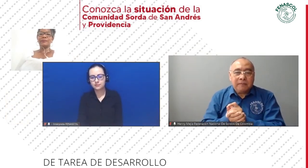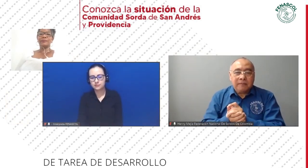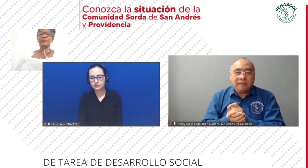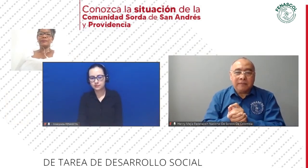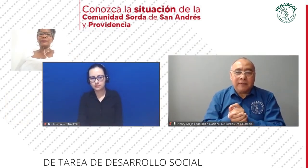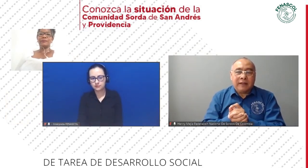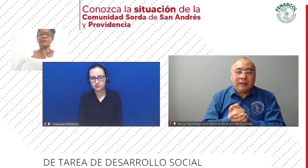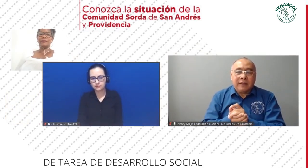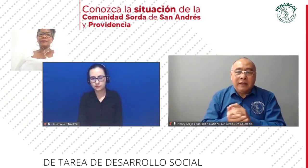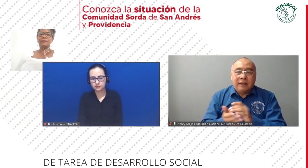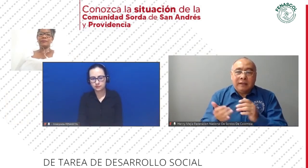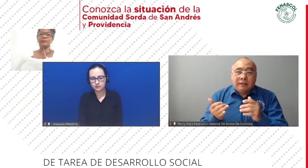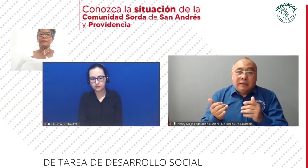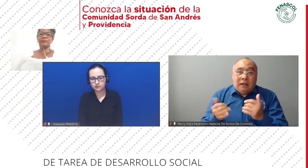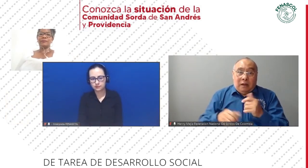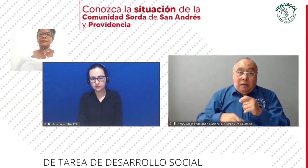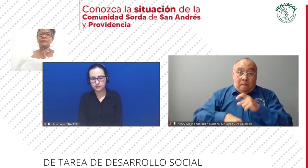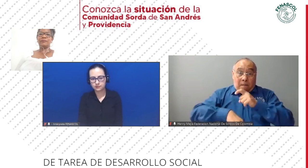social